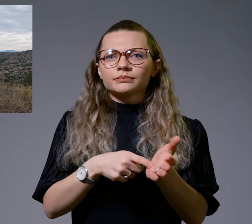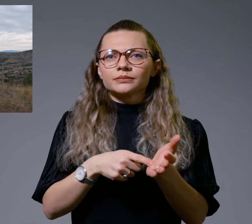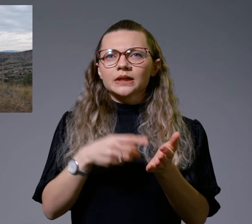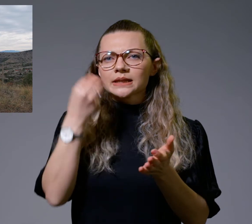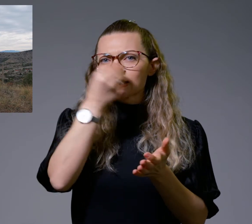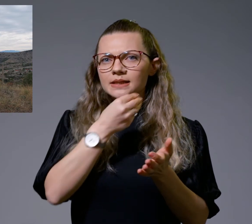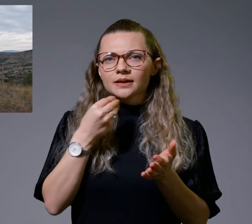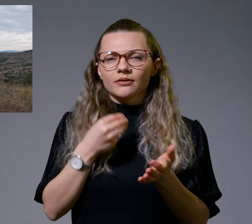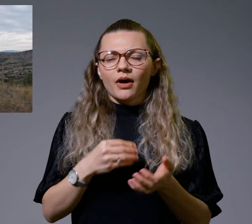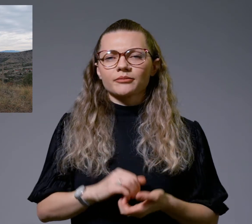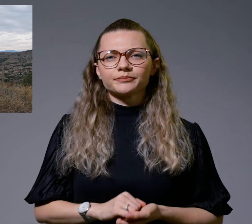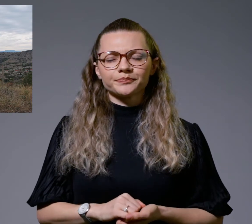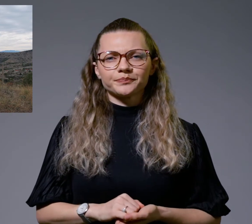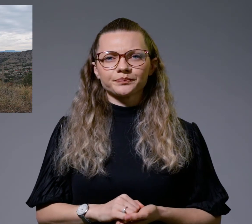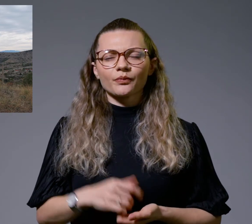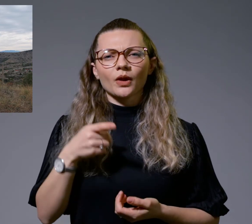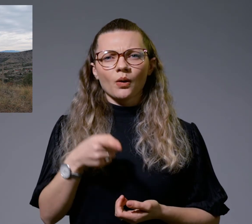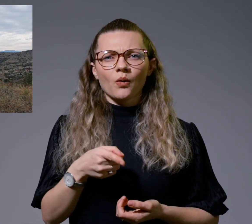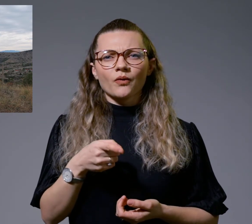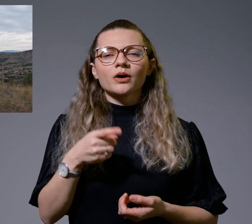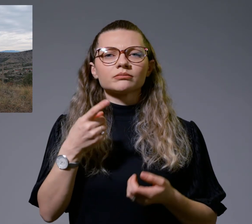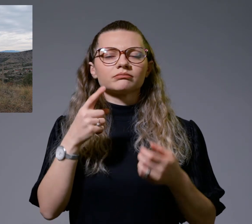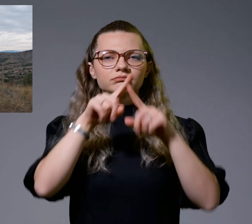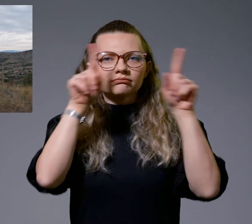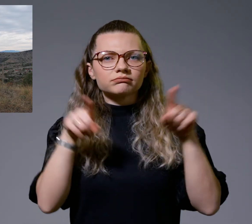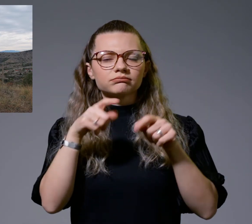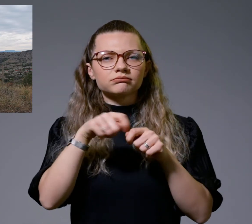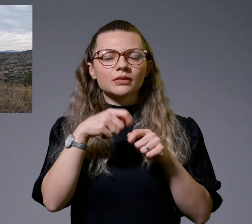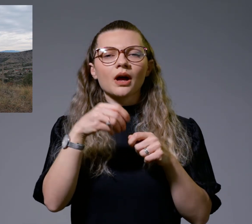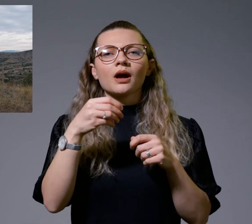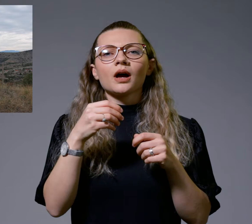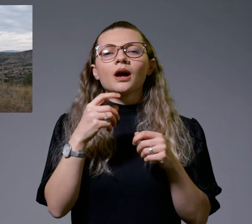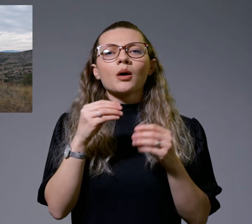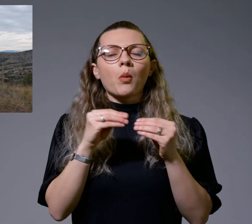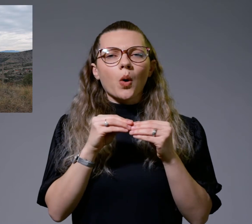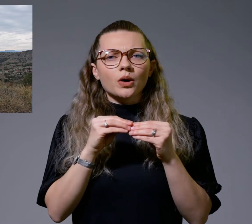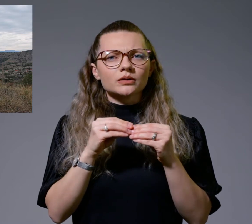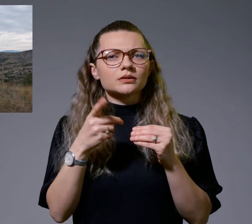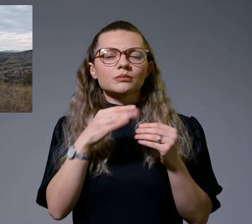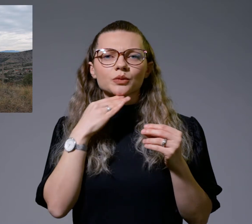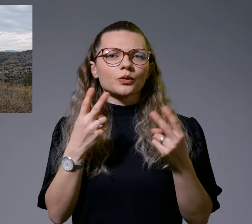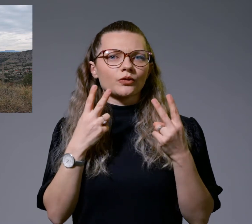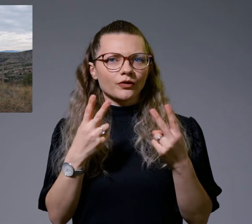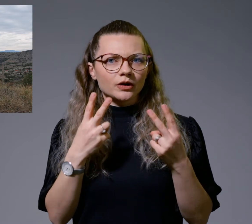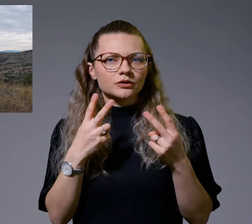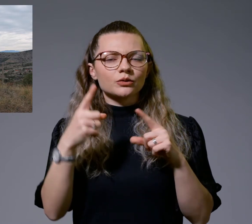црквата. Овој иконографски тип на Богородица е значаен